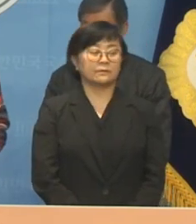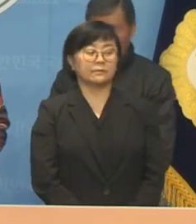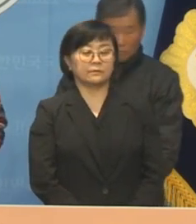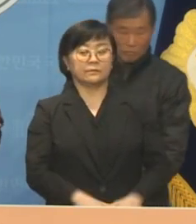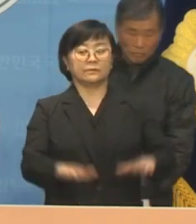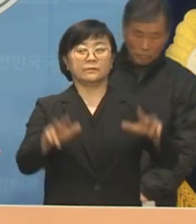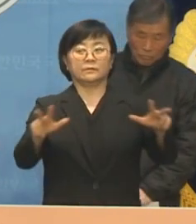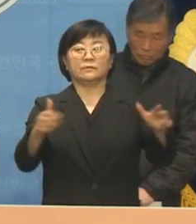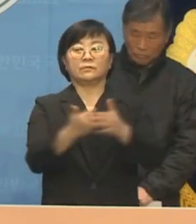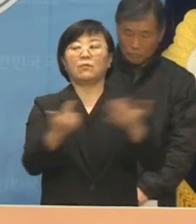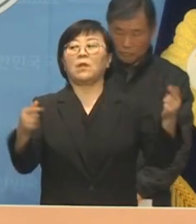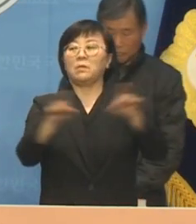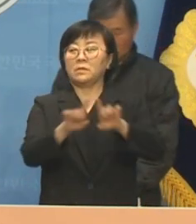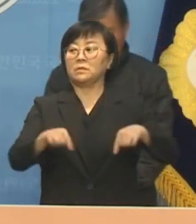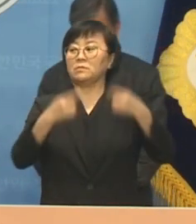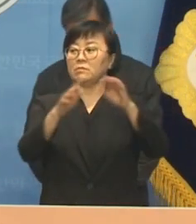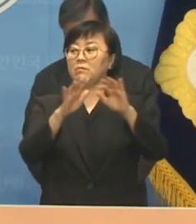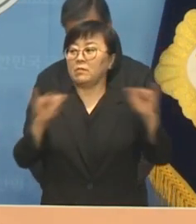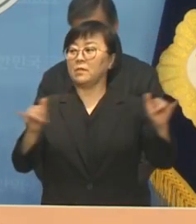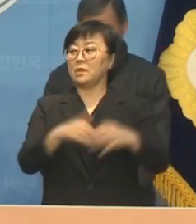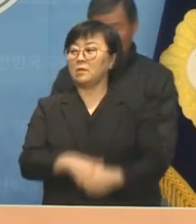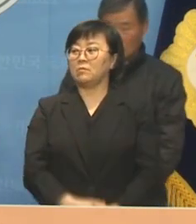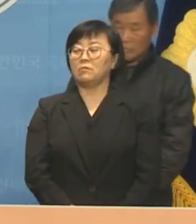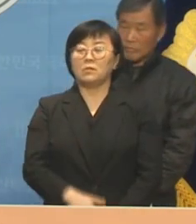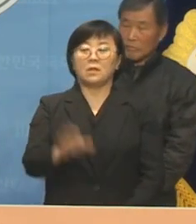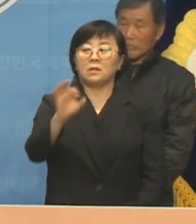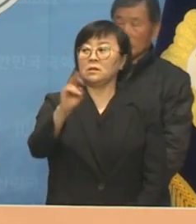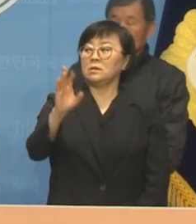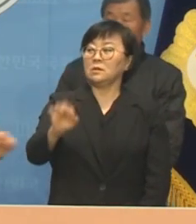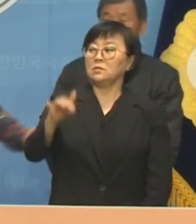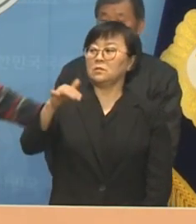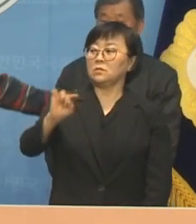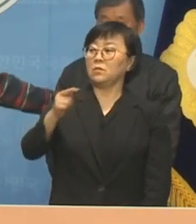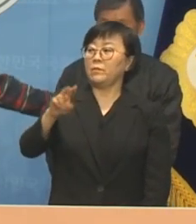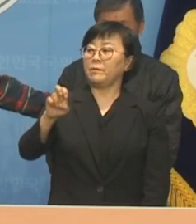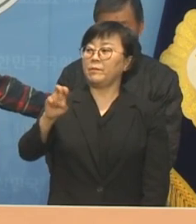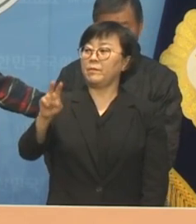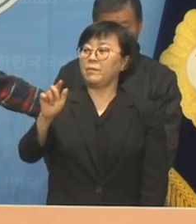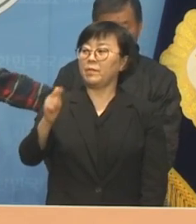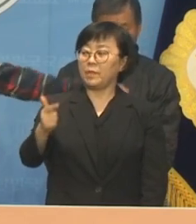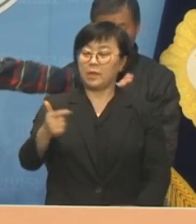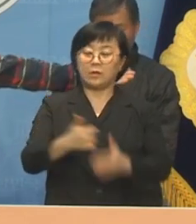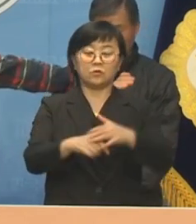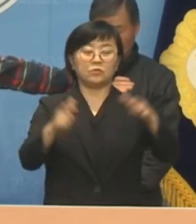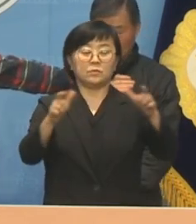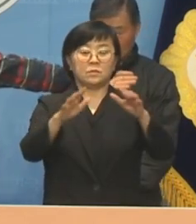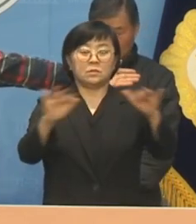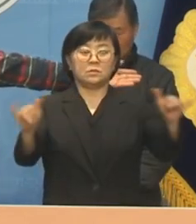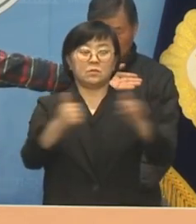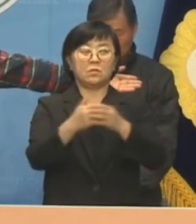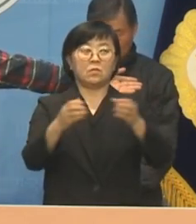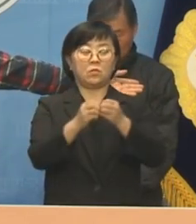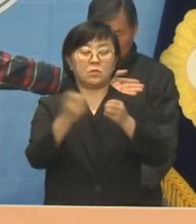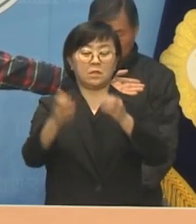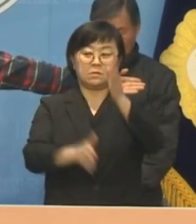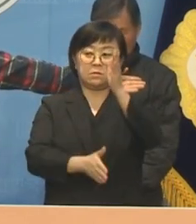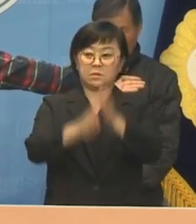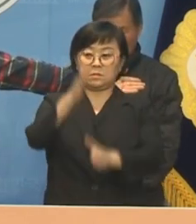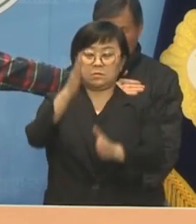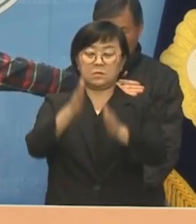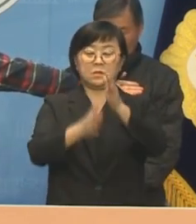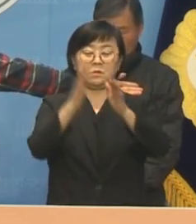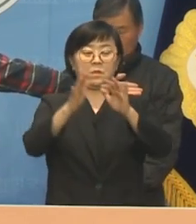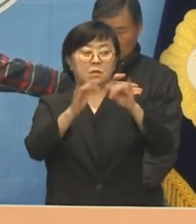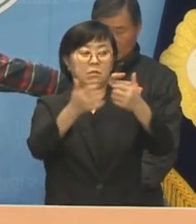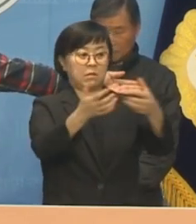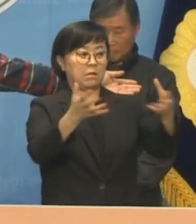여기 지금 같이 오신 분들은 양촌면의 주민이시고요. 그 다음에 논산시에서 시민단체에서